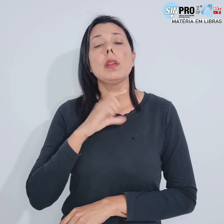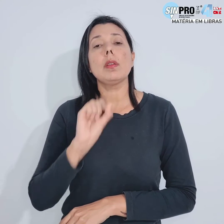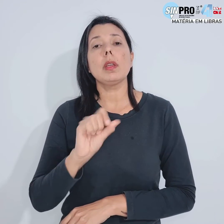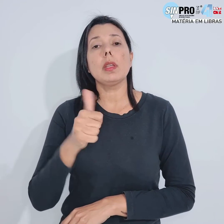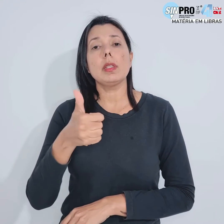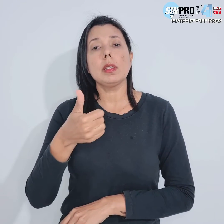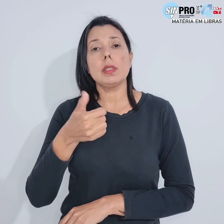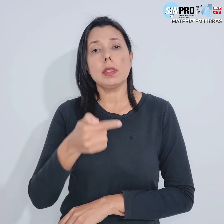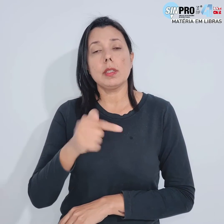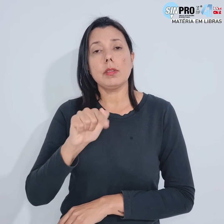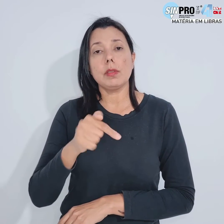possuem